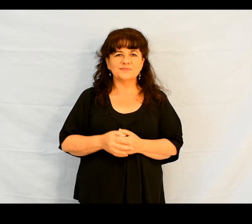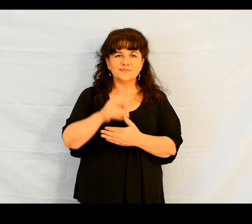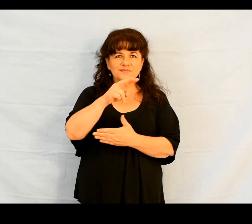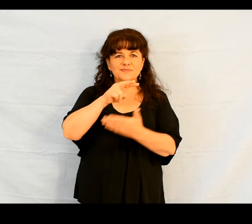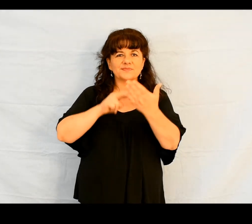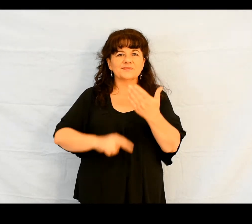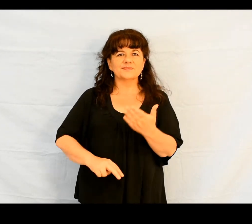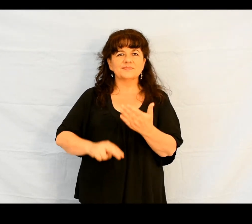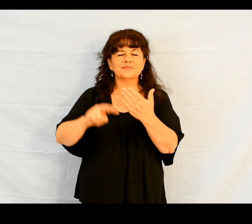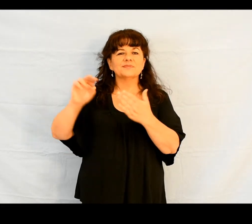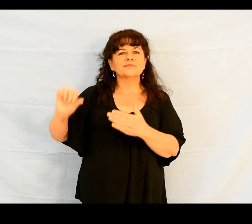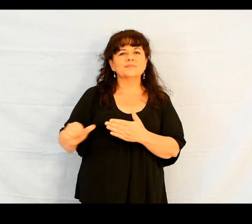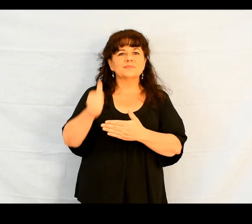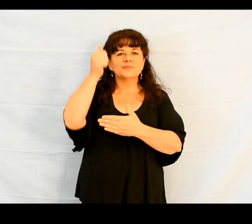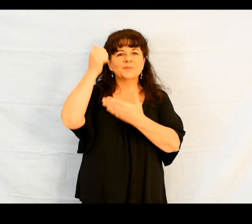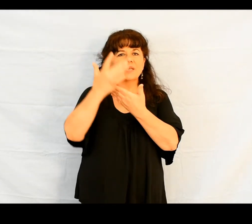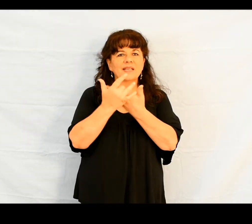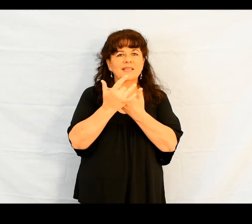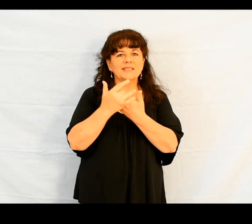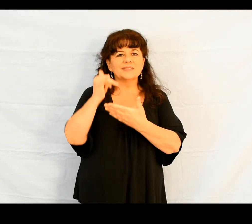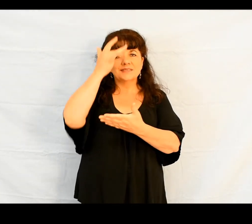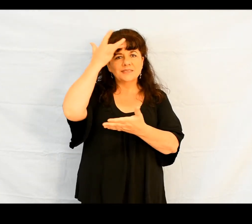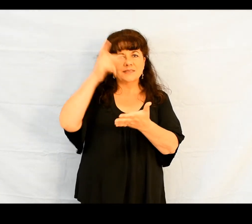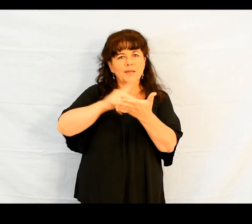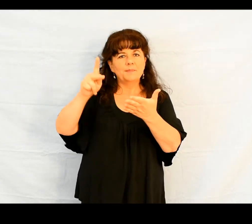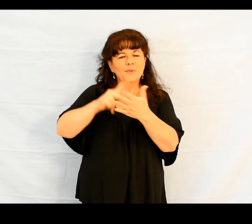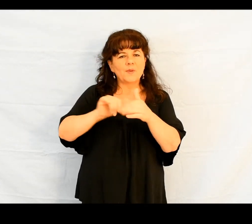Lecture de la première lettre de Saint Paul apôtre à Timothée.